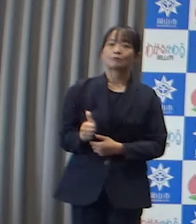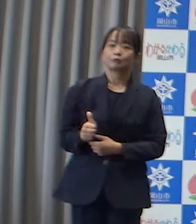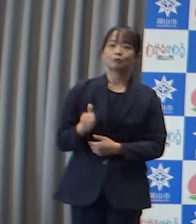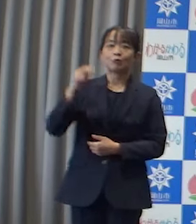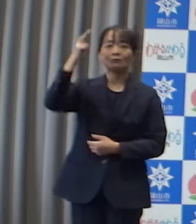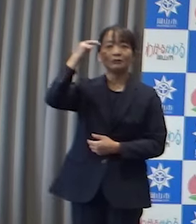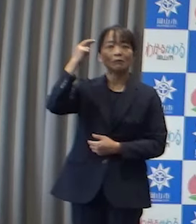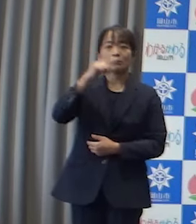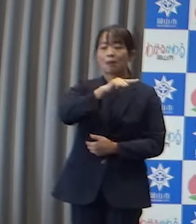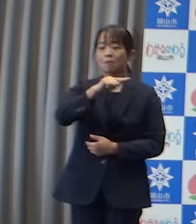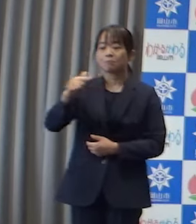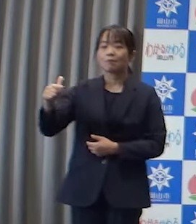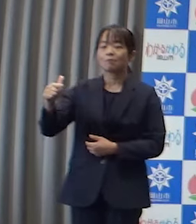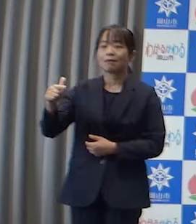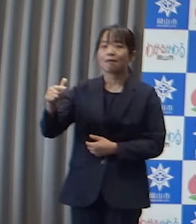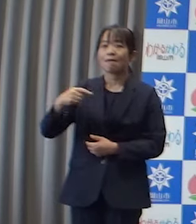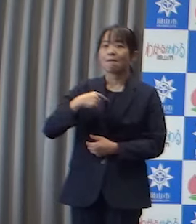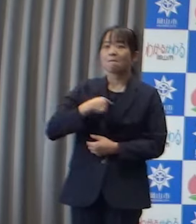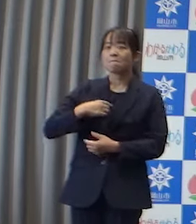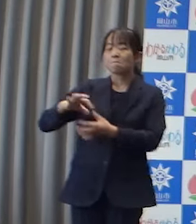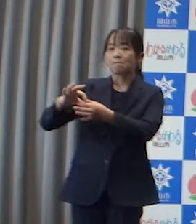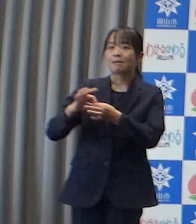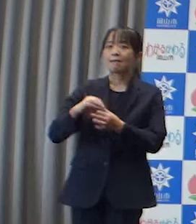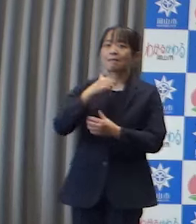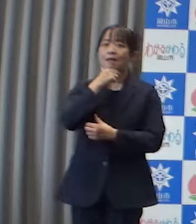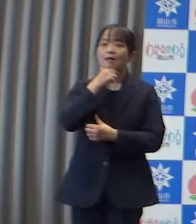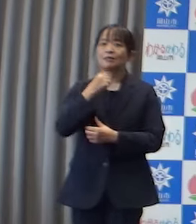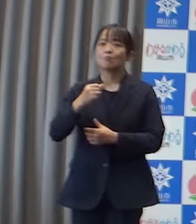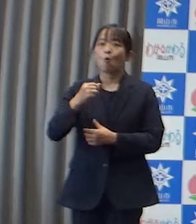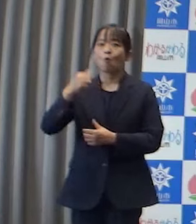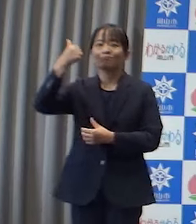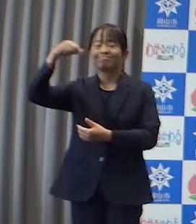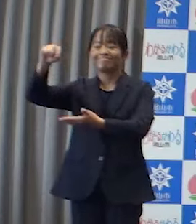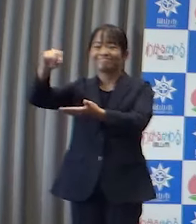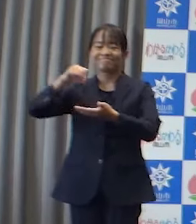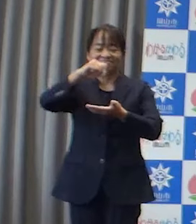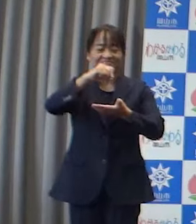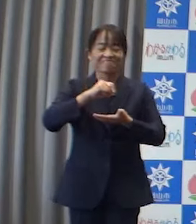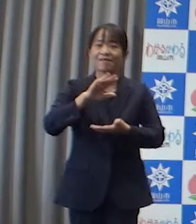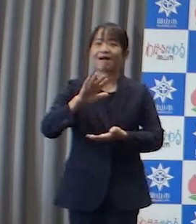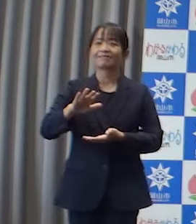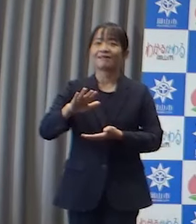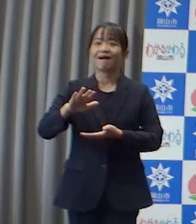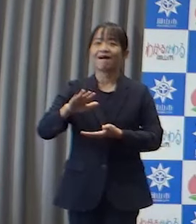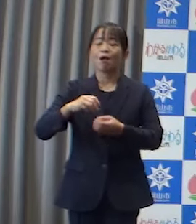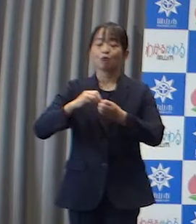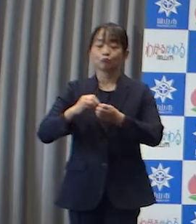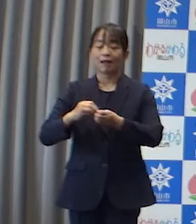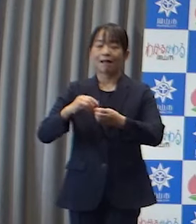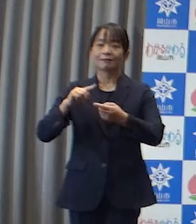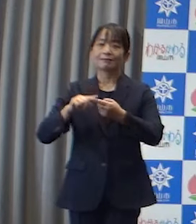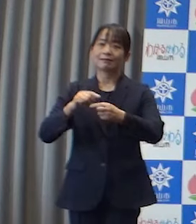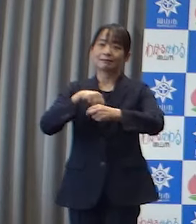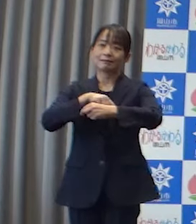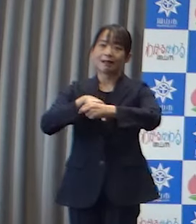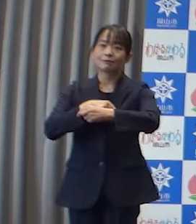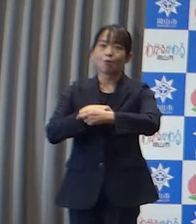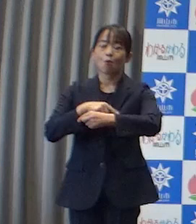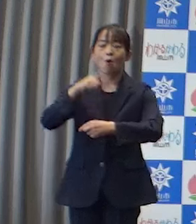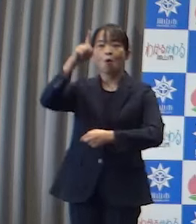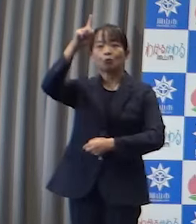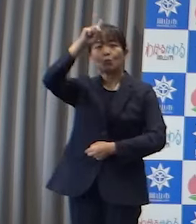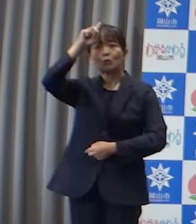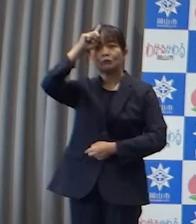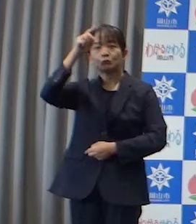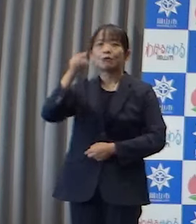からぜひ岡山と連携したいとのオファーをいただいたところであります。具体的に申し上げますと、ドイツのハイ